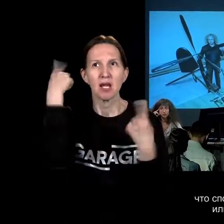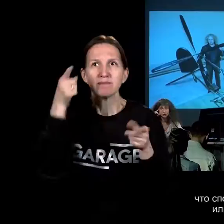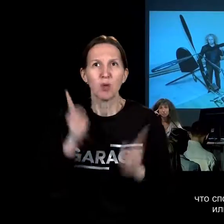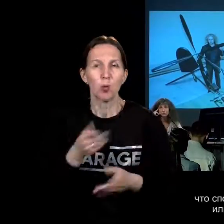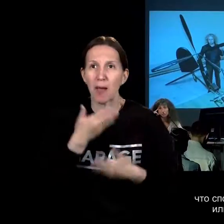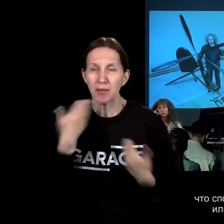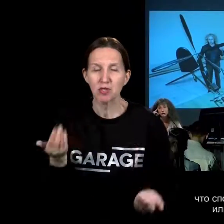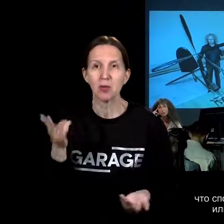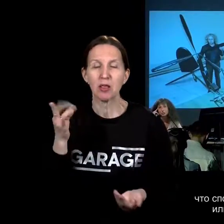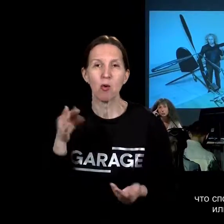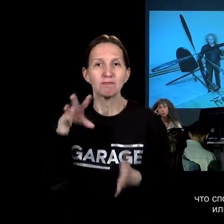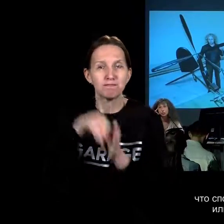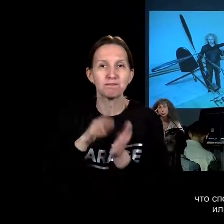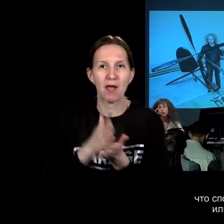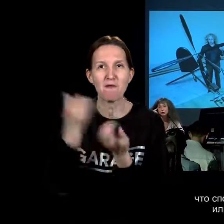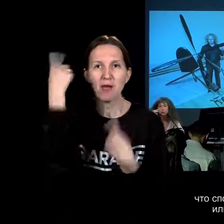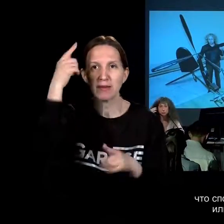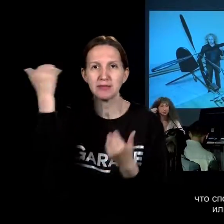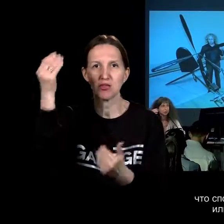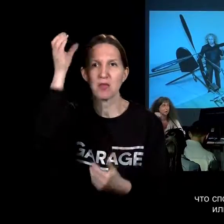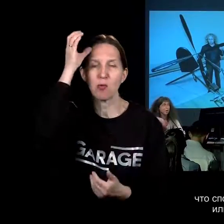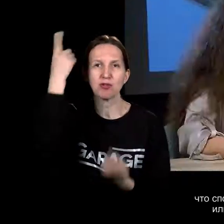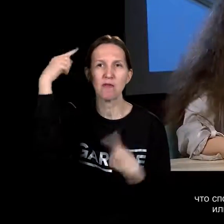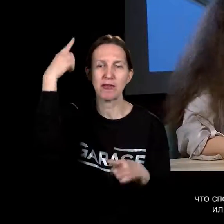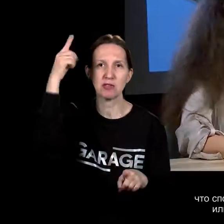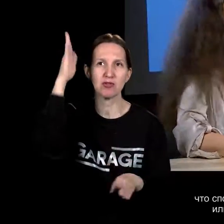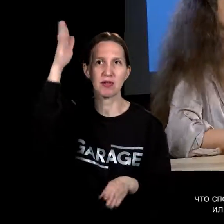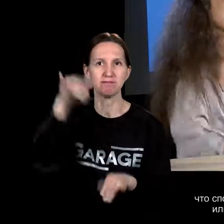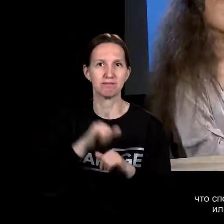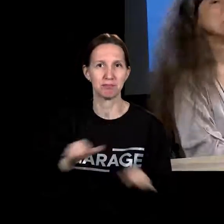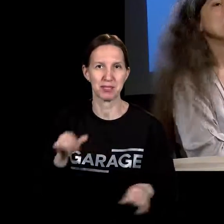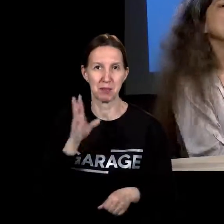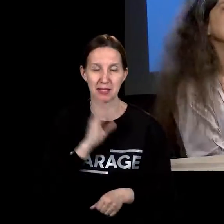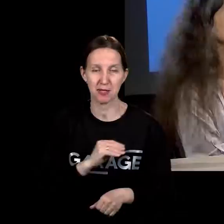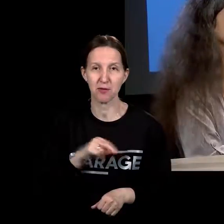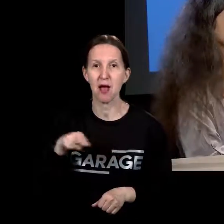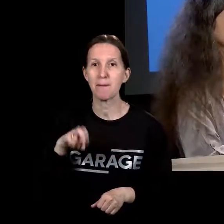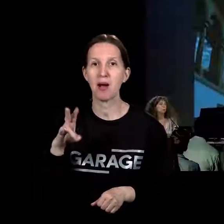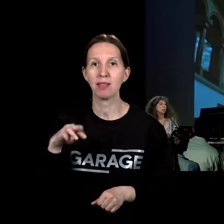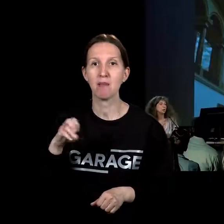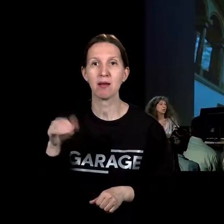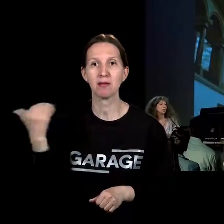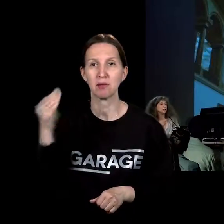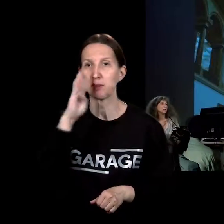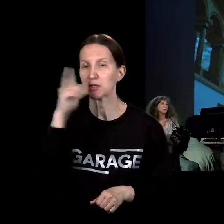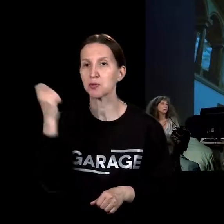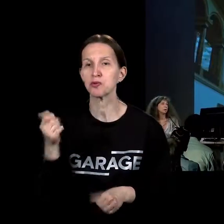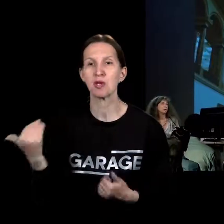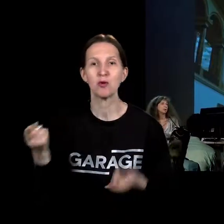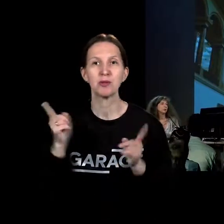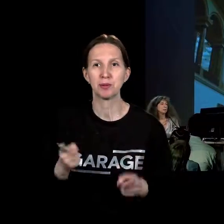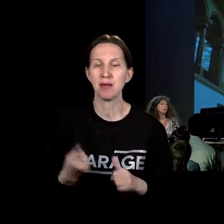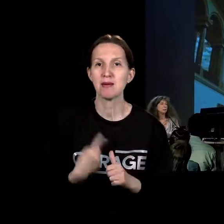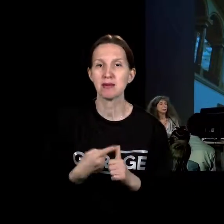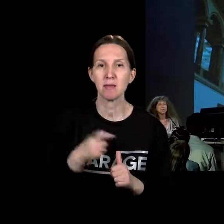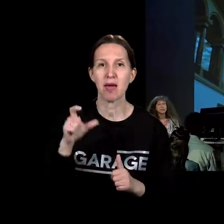точнее, фантастическую, научно-фантастическую перспективу. Окей. Пономаренко – бельгийский художник, настоящее его имя